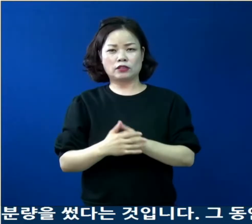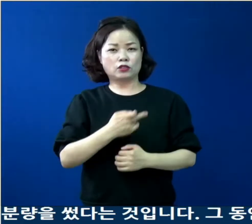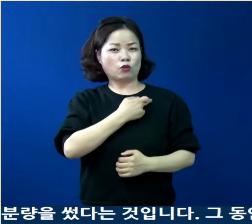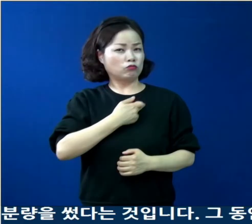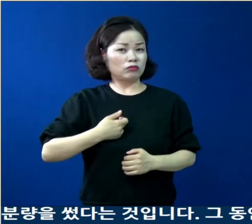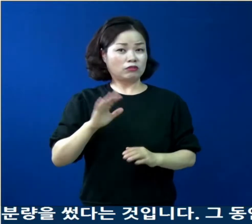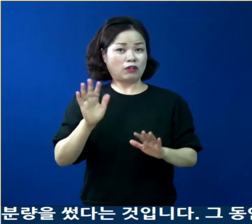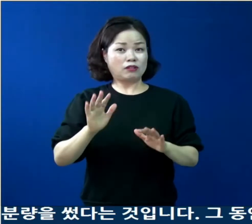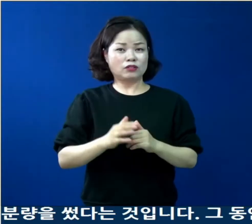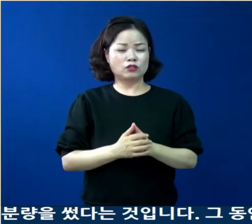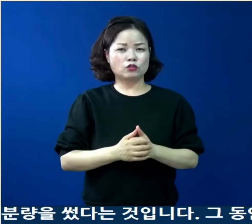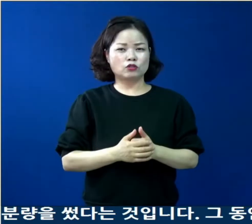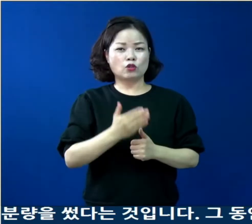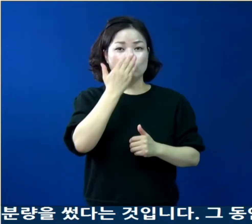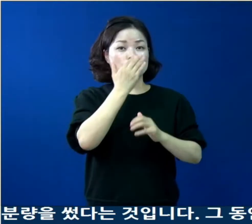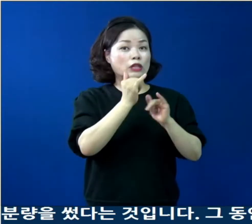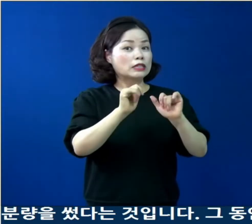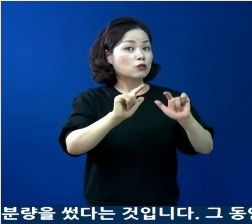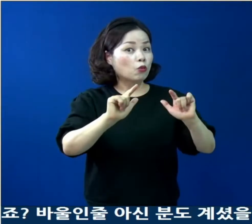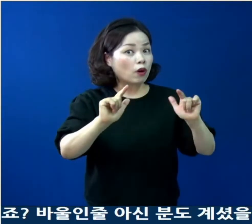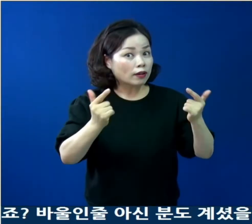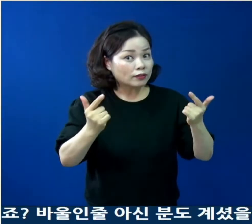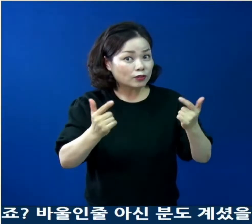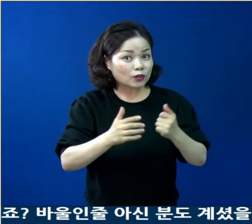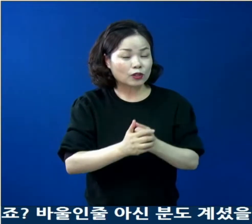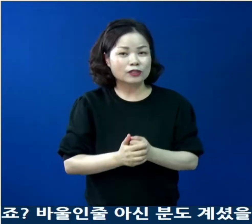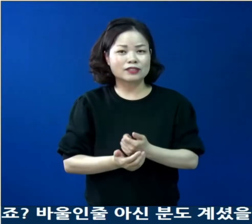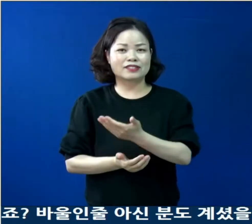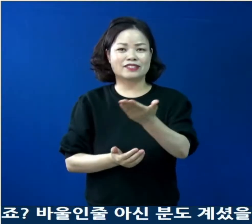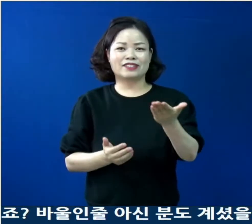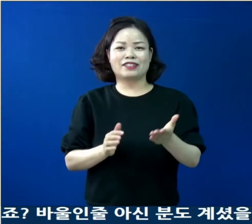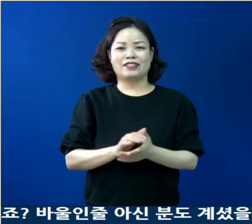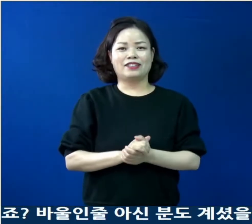말도 아니고요. 유대인도 아니었습니다. 그래서 우리는